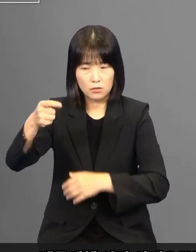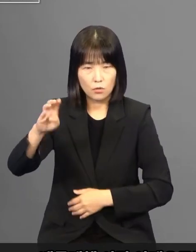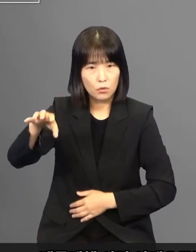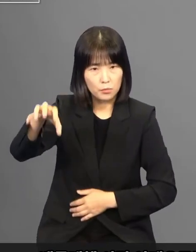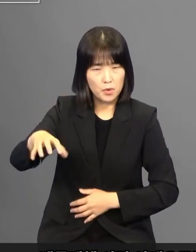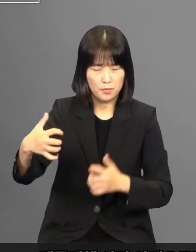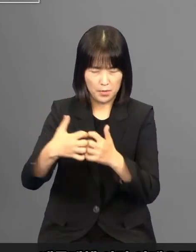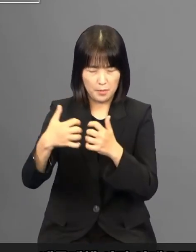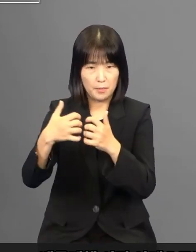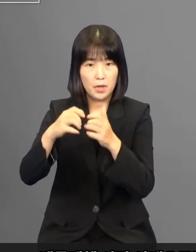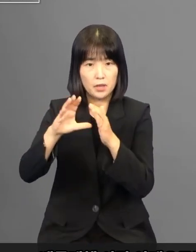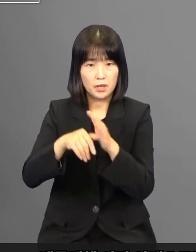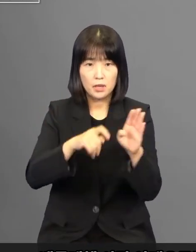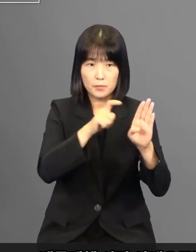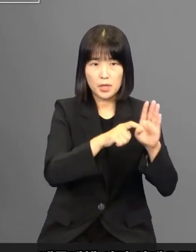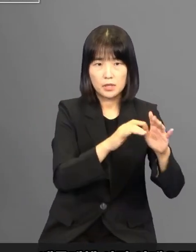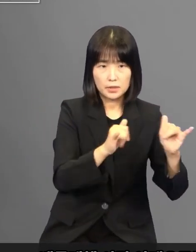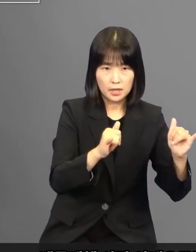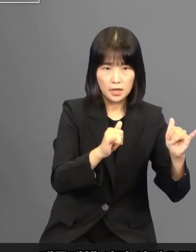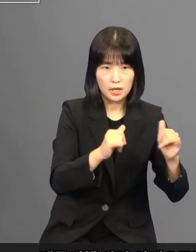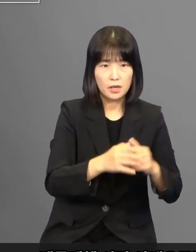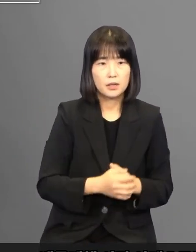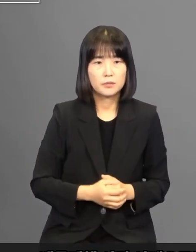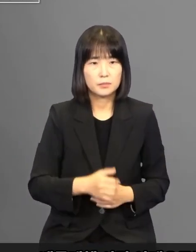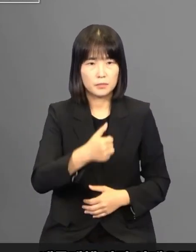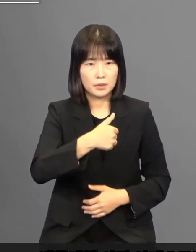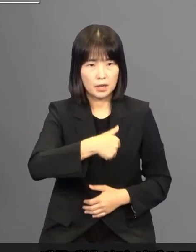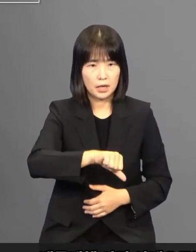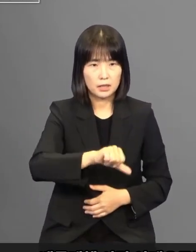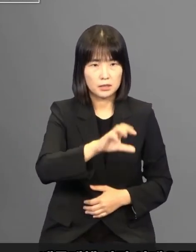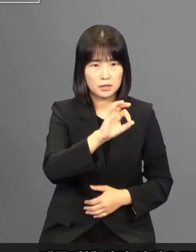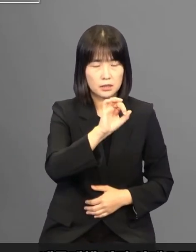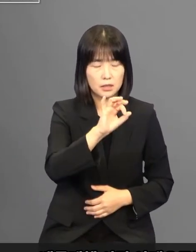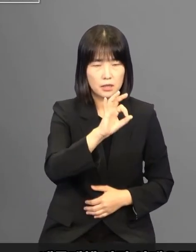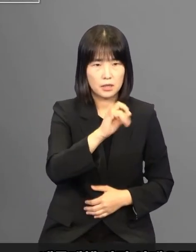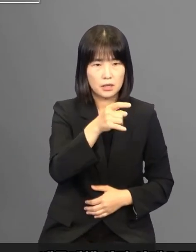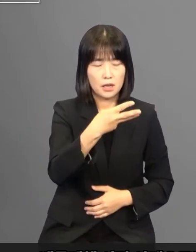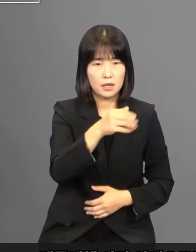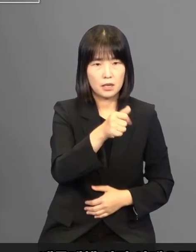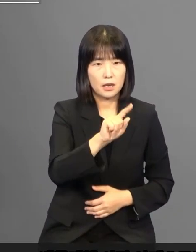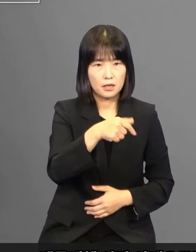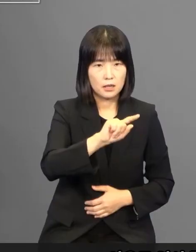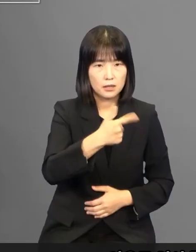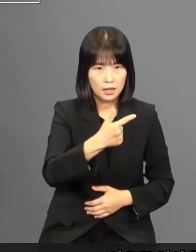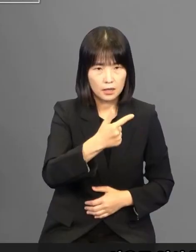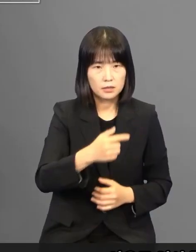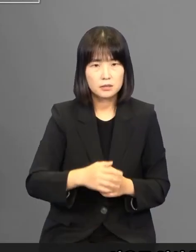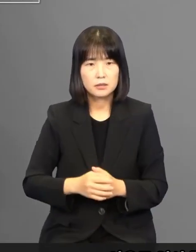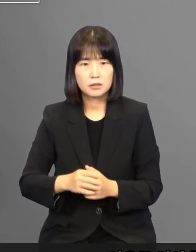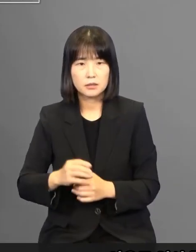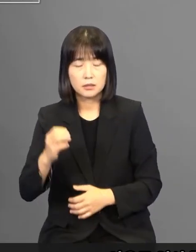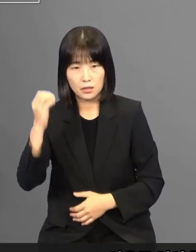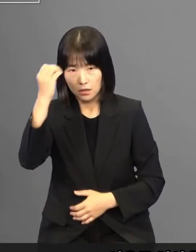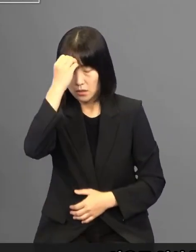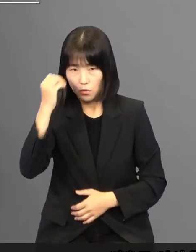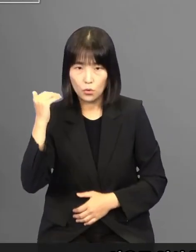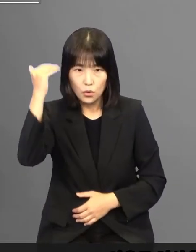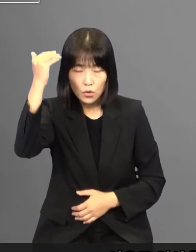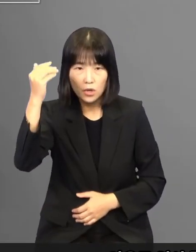때 베들레헴 사람 야레오르김의 아들 엘하나는 가드 골리앗의 아우, 또